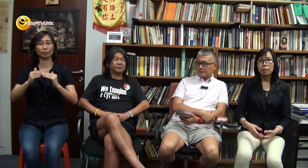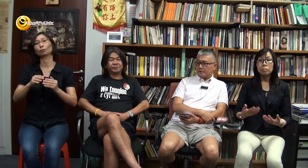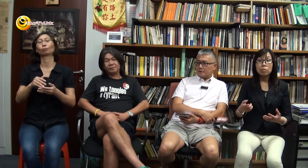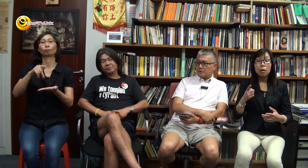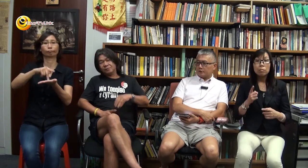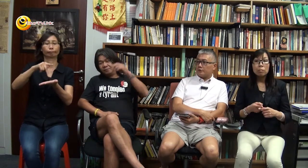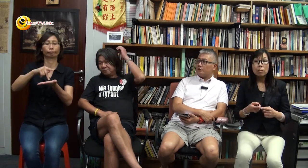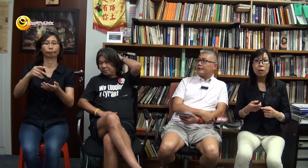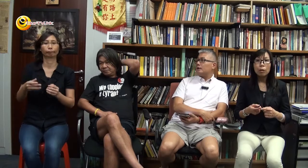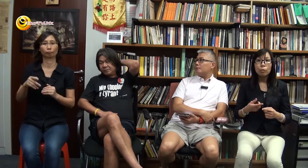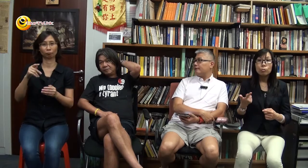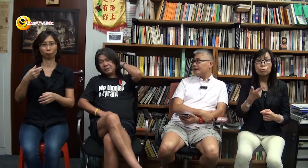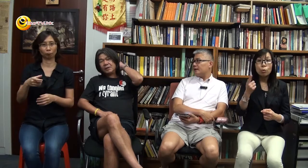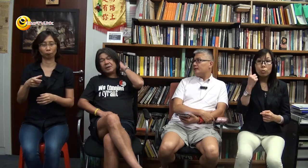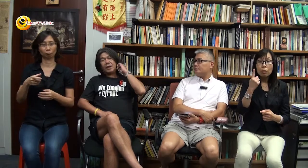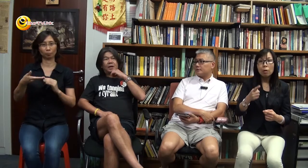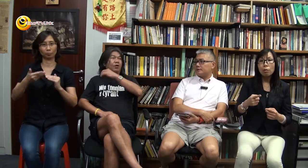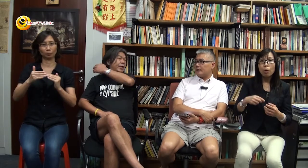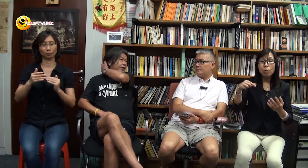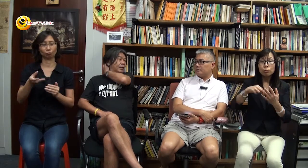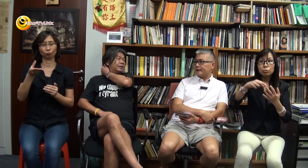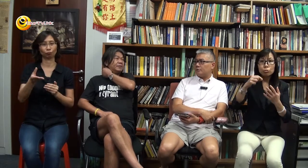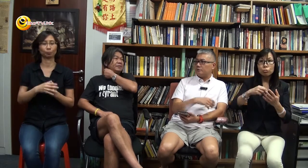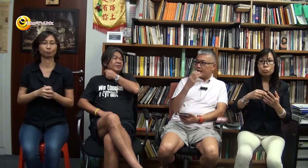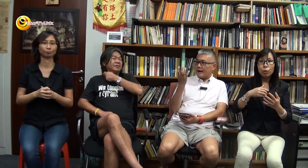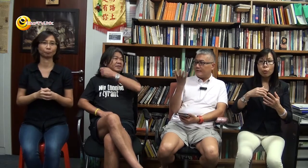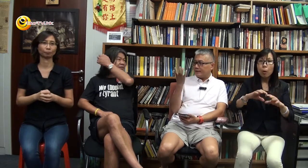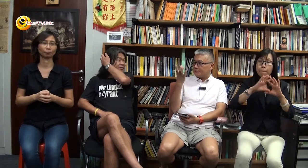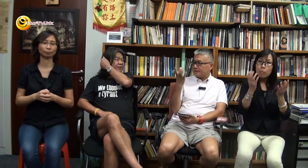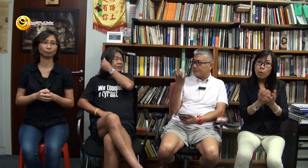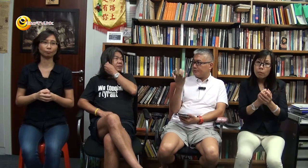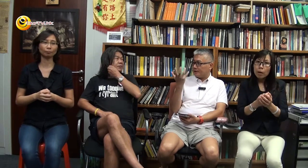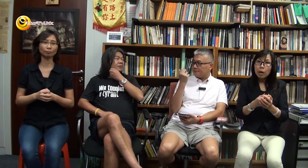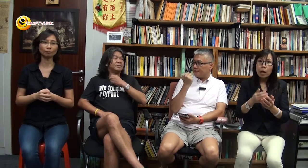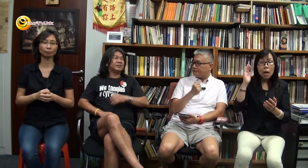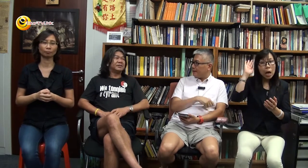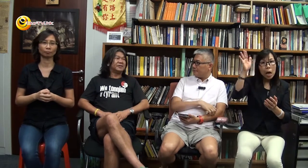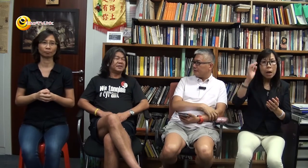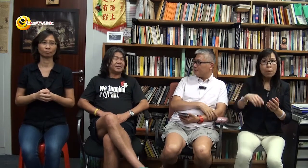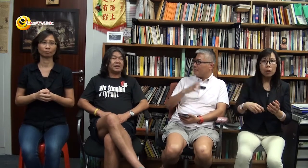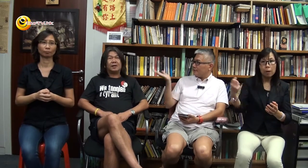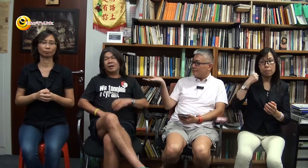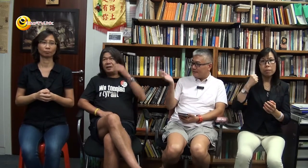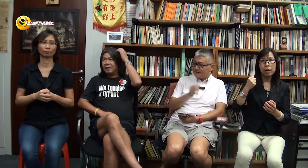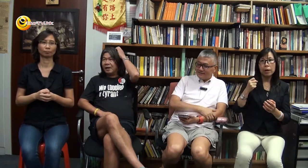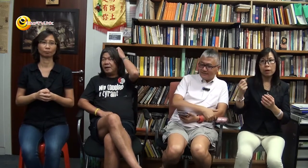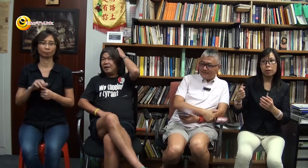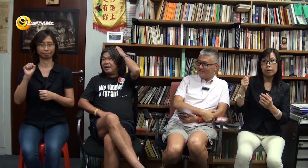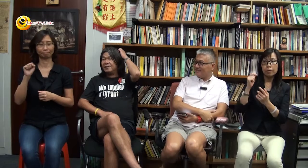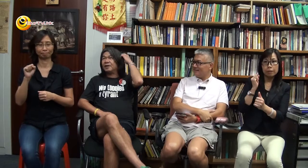說其實都是一個選舉工程的部分，目的就是希望有牙力，有實力咁樣懲罰呢個泛民政黨，包括你